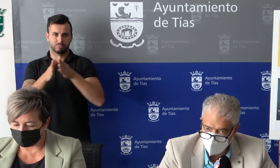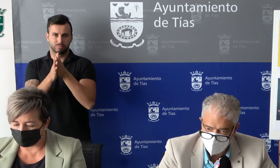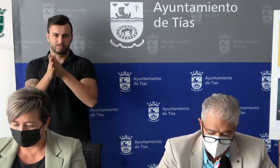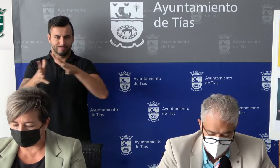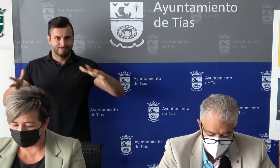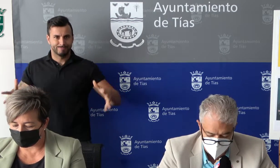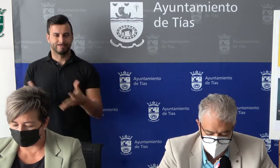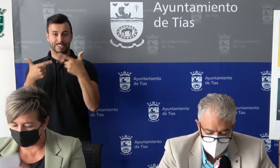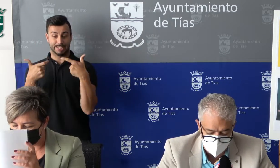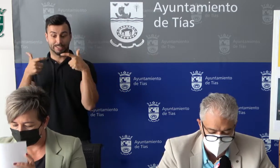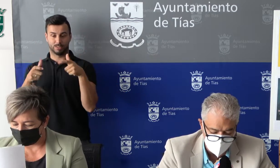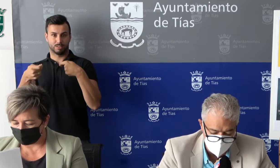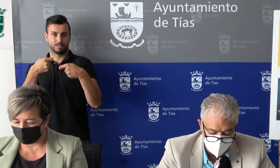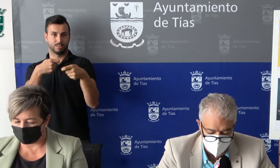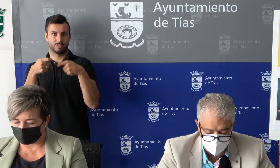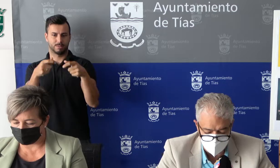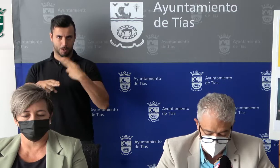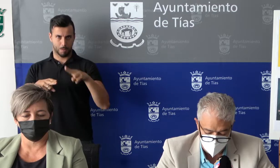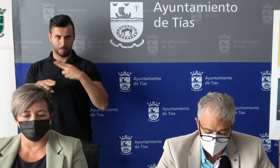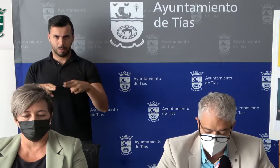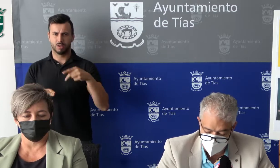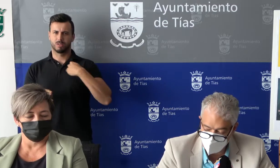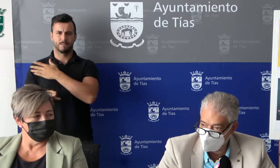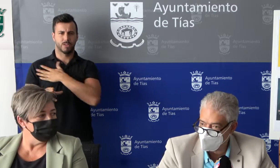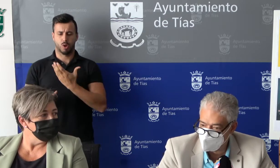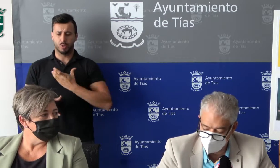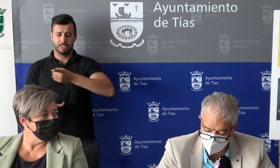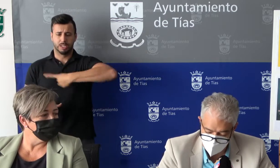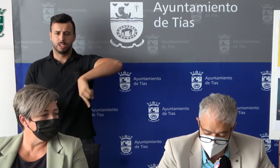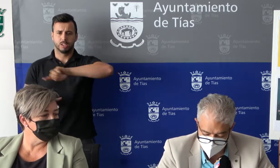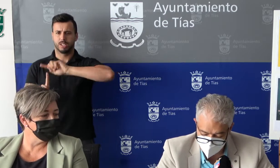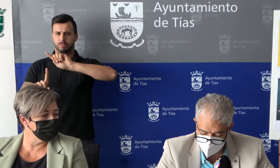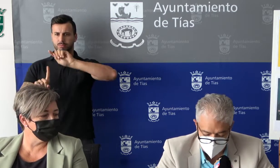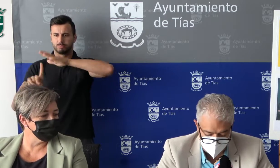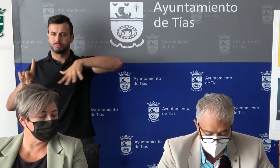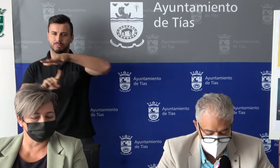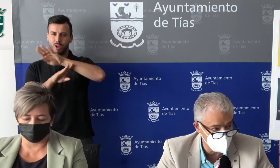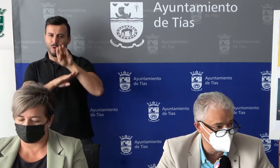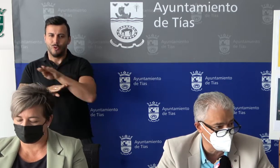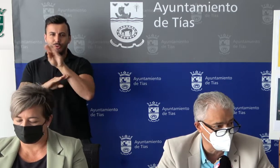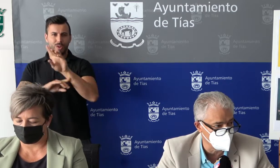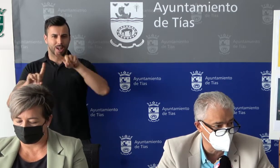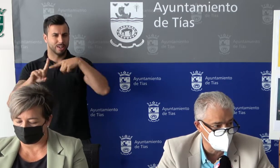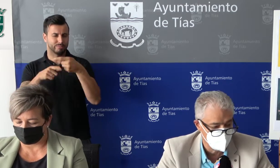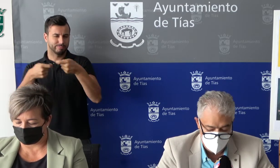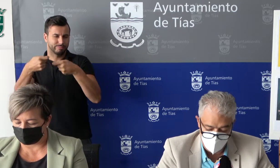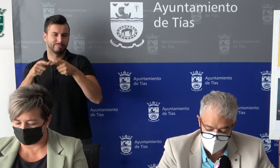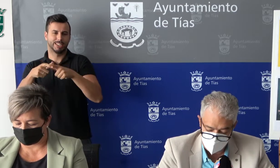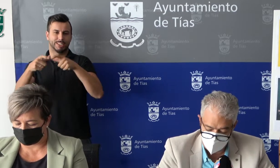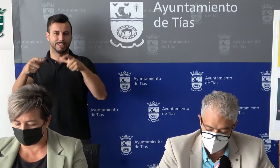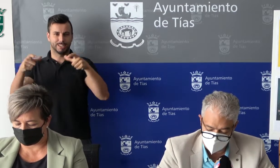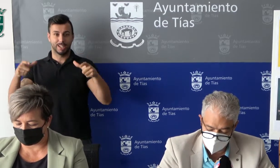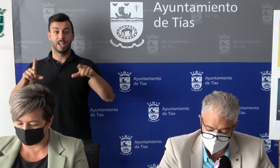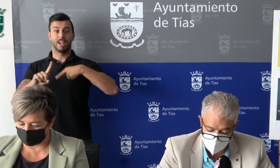sector comercial en TIA. Felicito a los comerciantes por su implicación en las campañas promovidas por